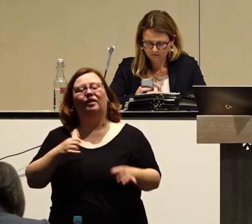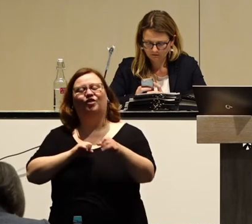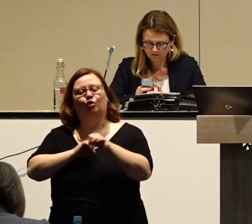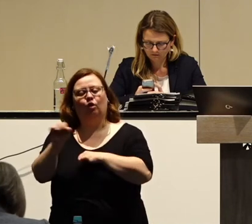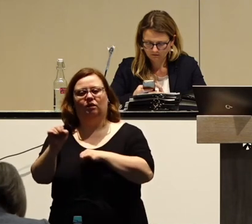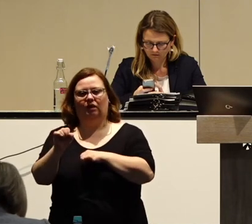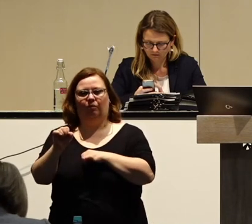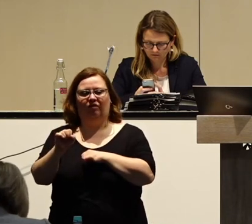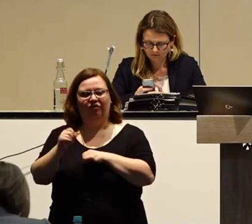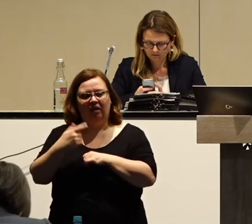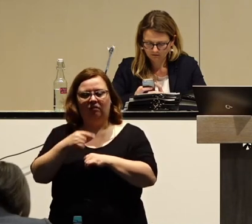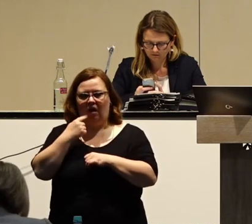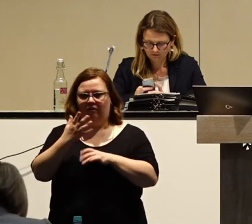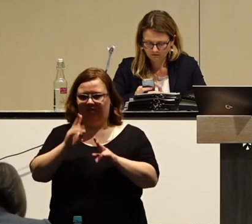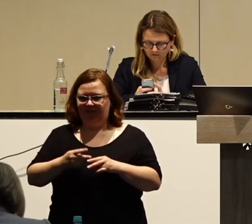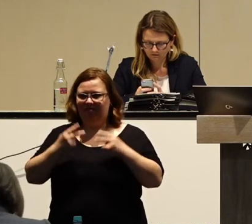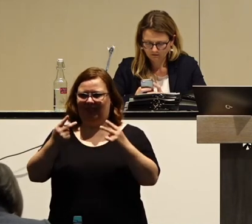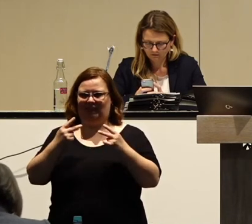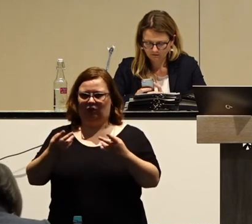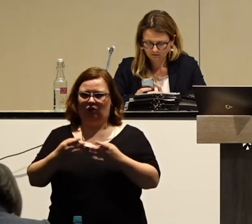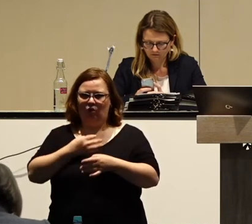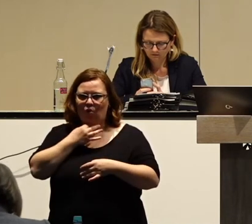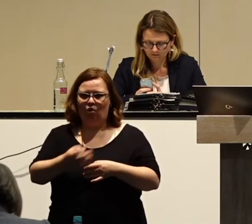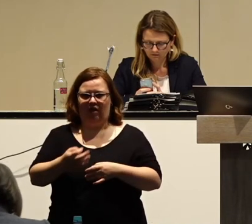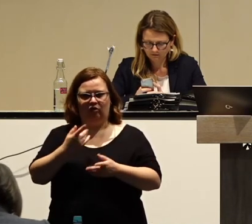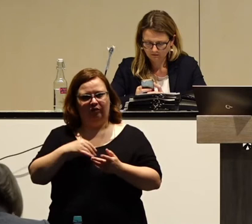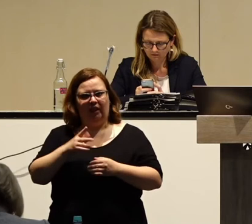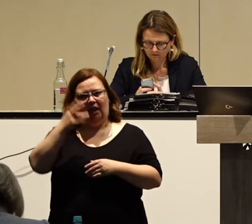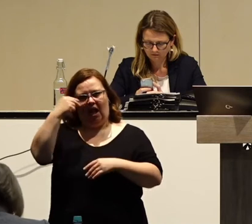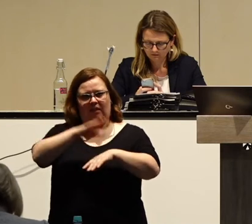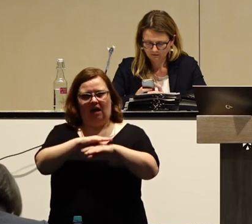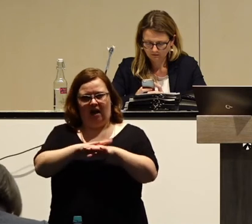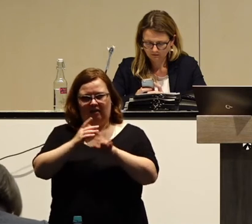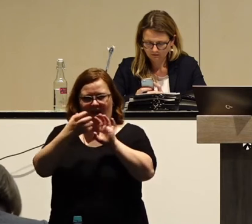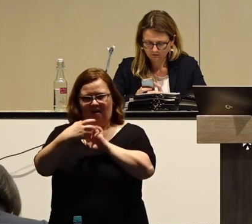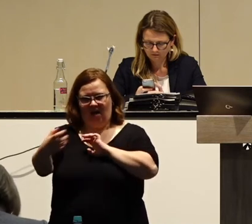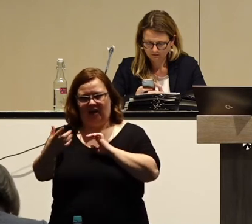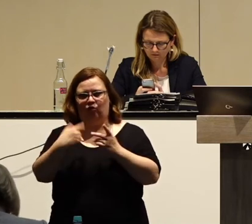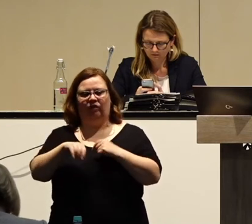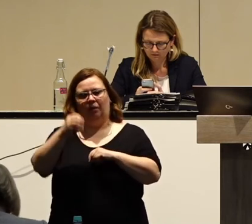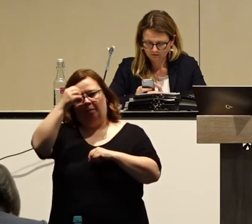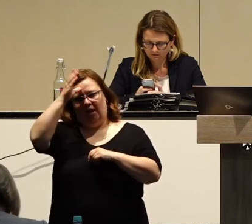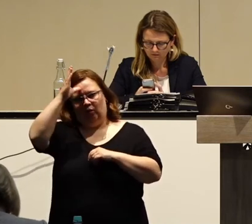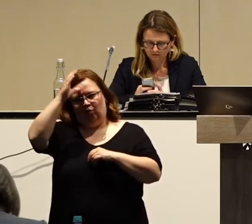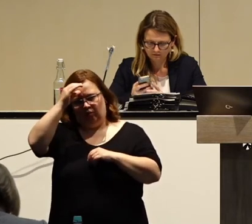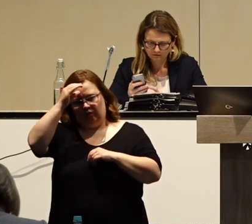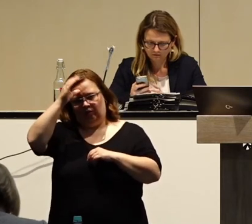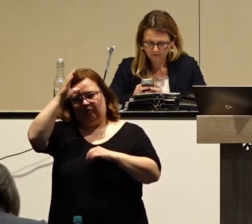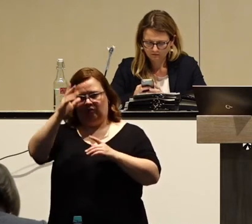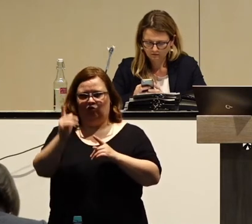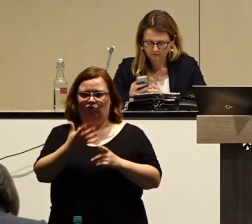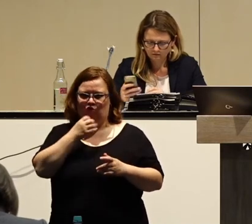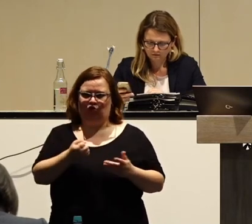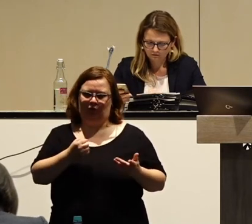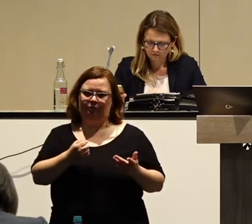nicht gegenüber dem Argument verschließen, dass es notwendig ist, für eine Erweiterung der Lernzeit zu sorgen, um Bildungslücken zu schließen. Und ich